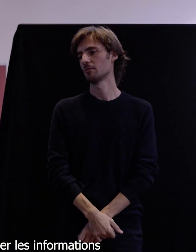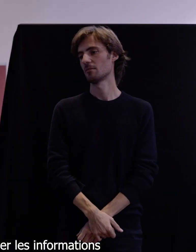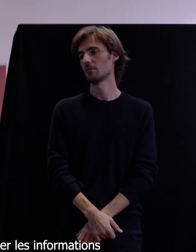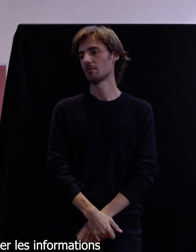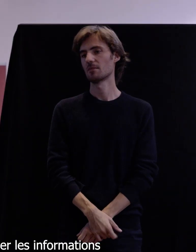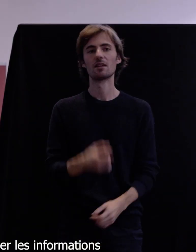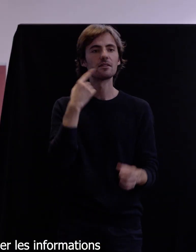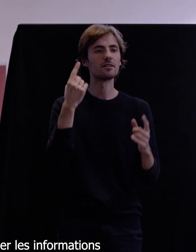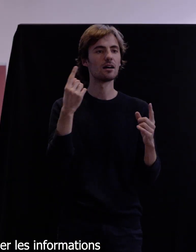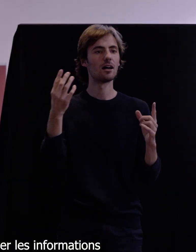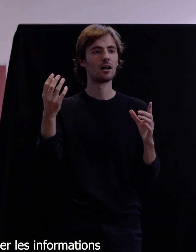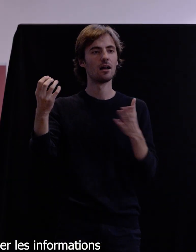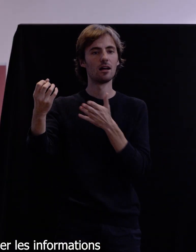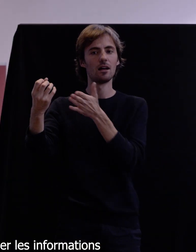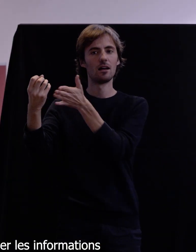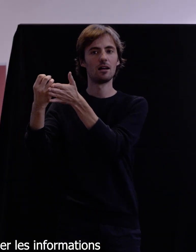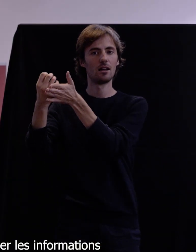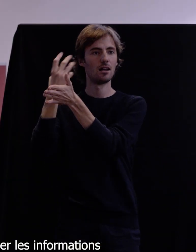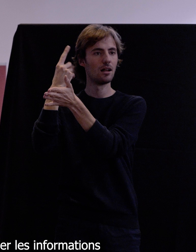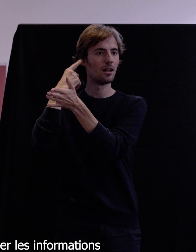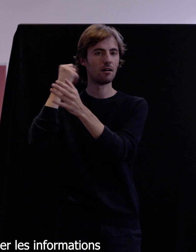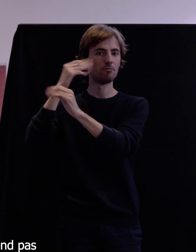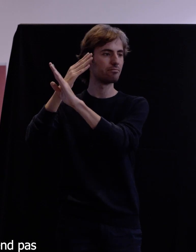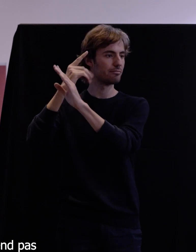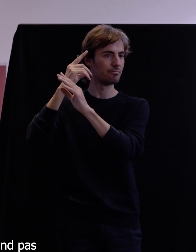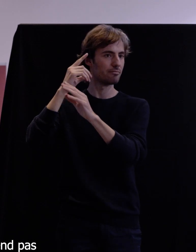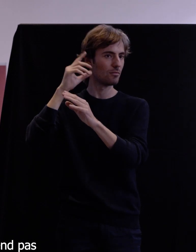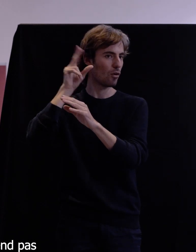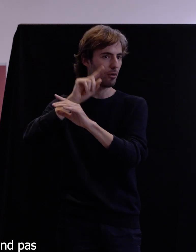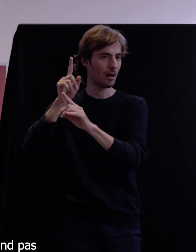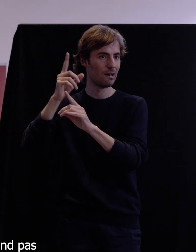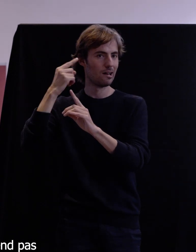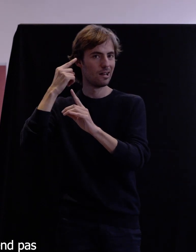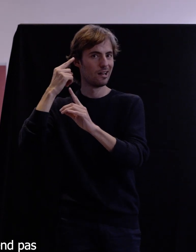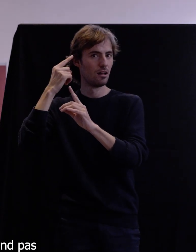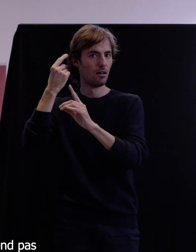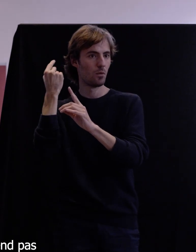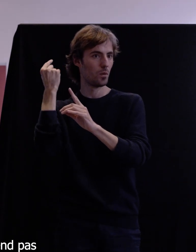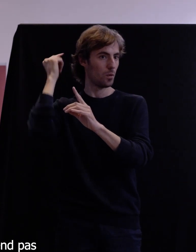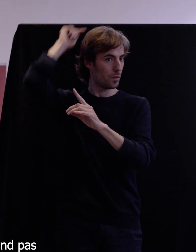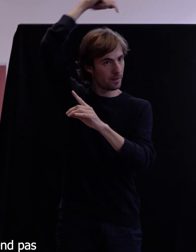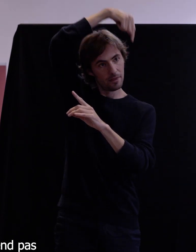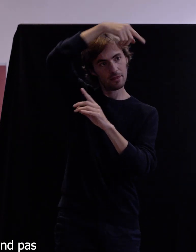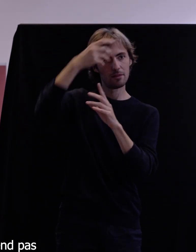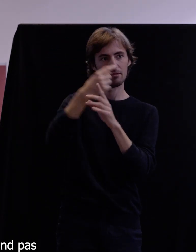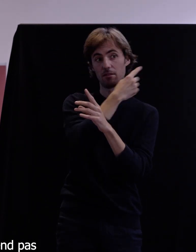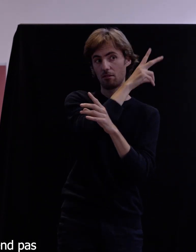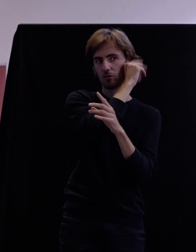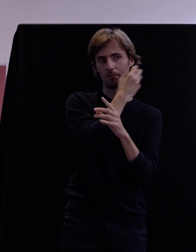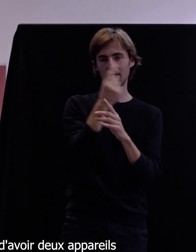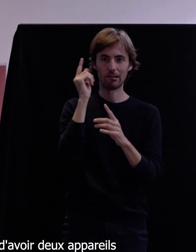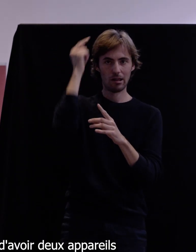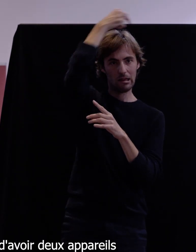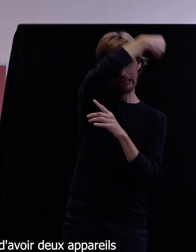Ça permet de détourner les informations qui arrivent du côté de l'oreille qui n'entend pas vers l'oreille qui entend